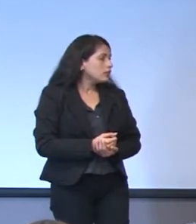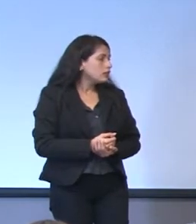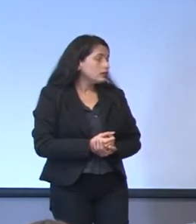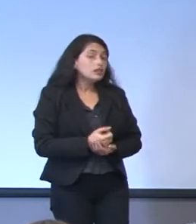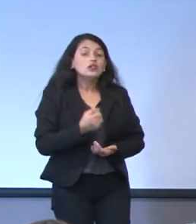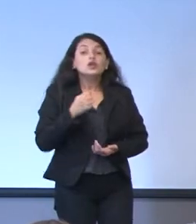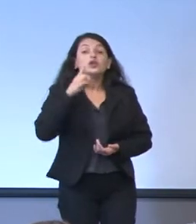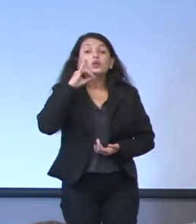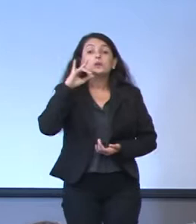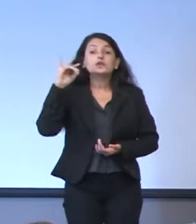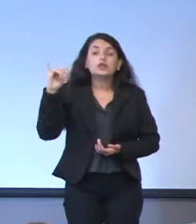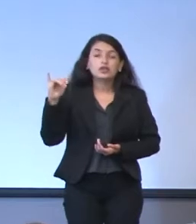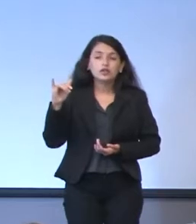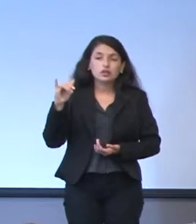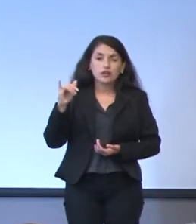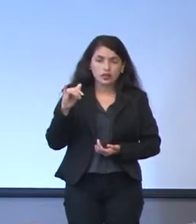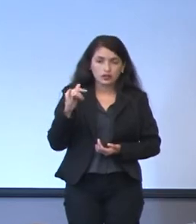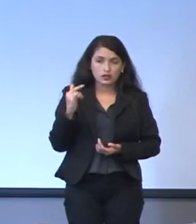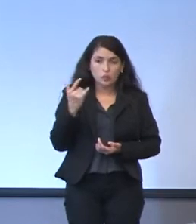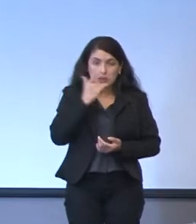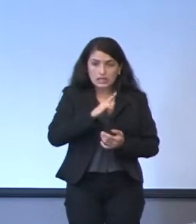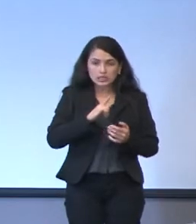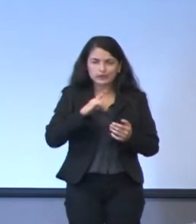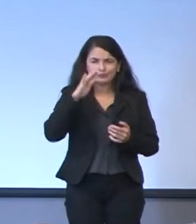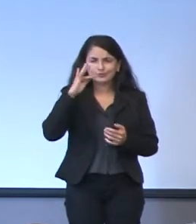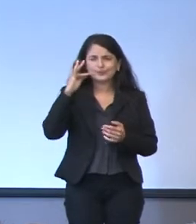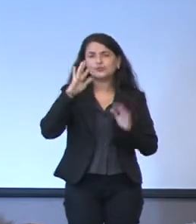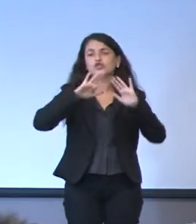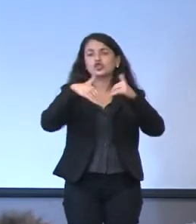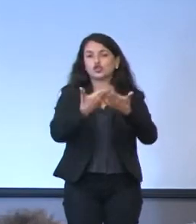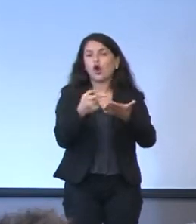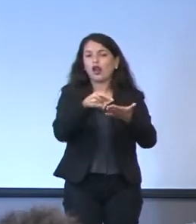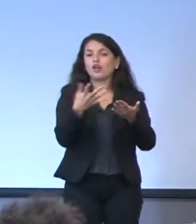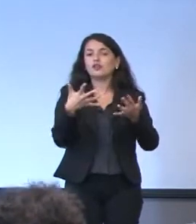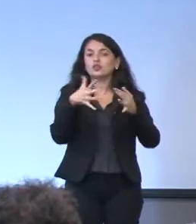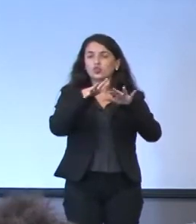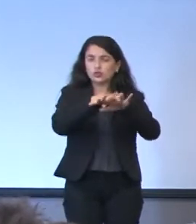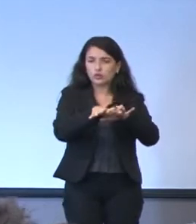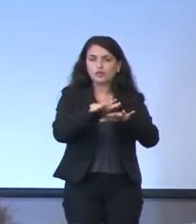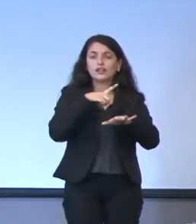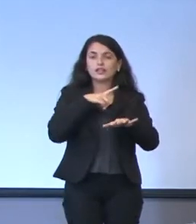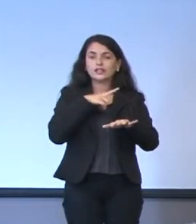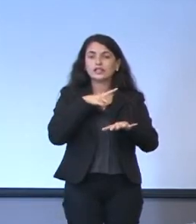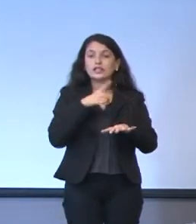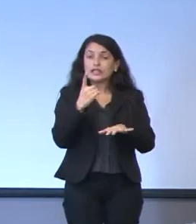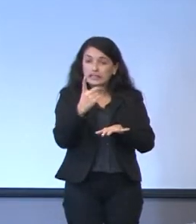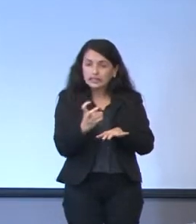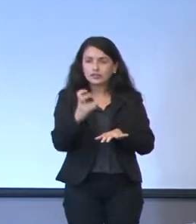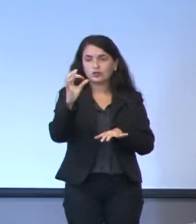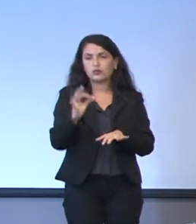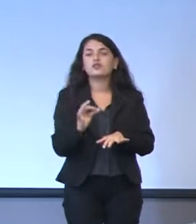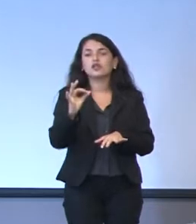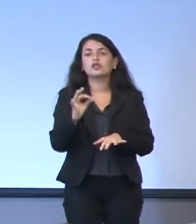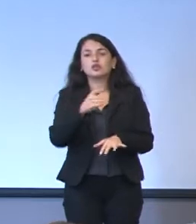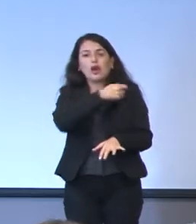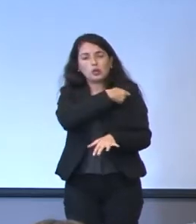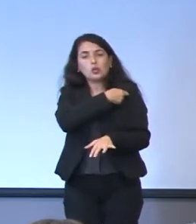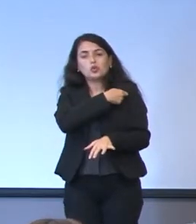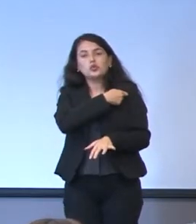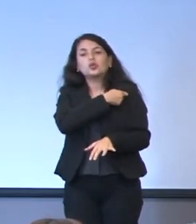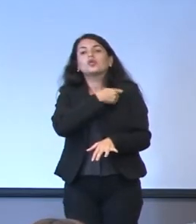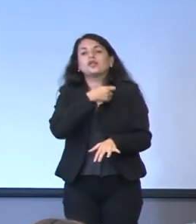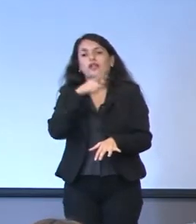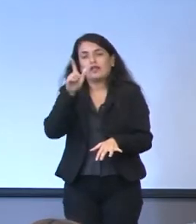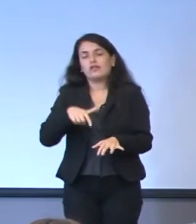o dia que a gente tiver uma escola inclusiva, a gente vai ter 15% dos alunos com alguma deficiência